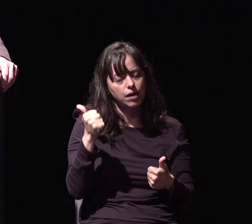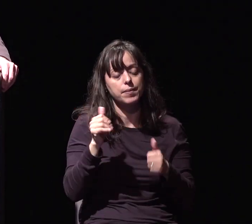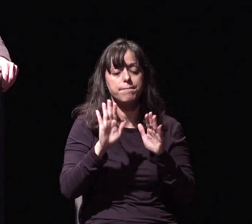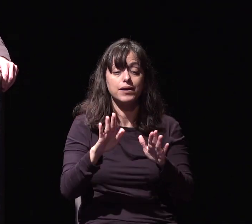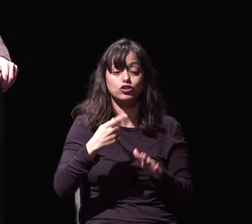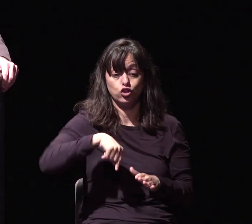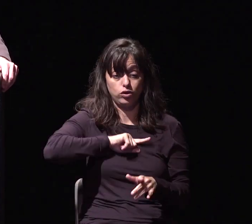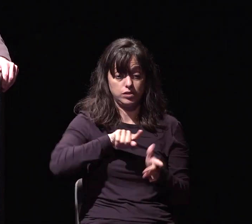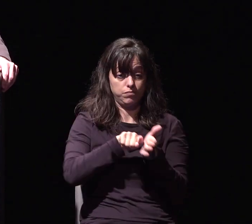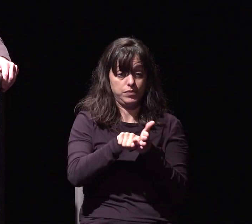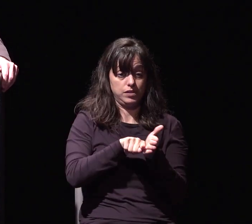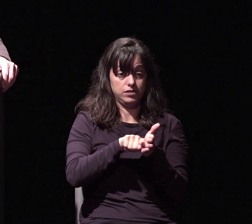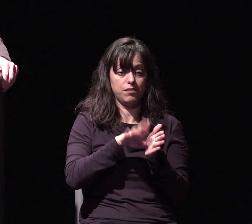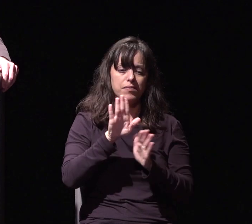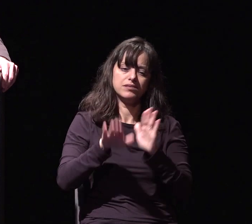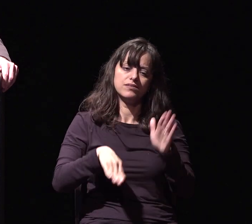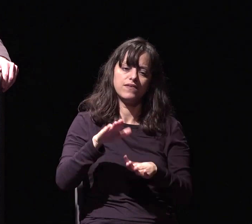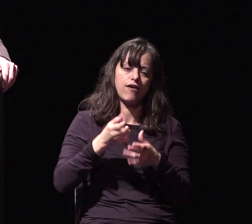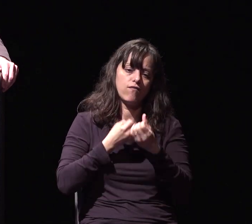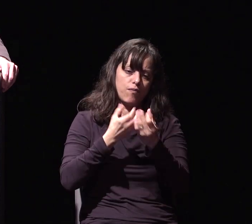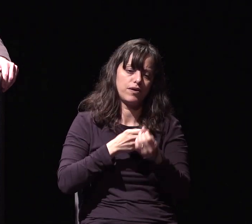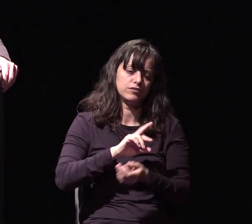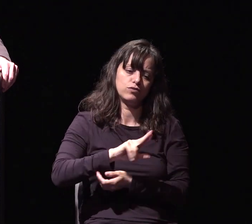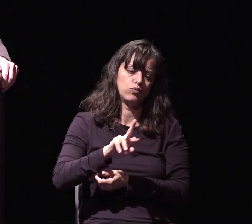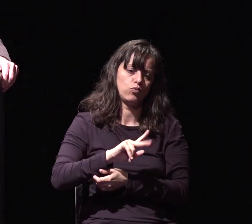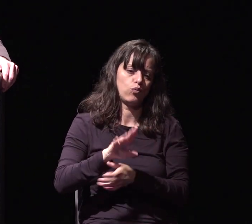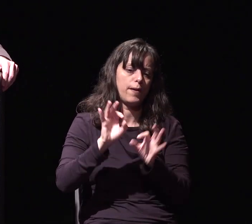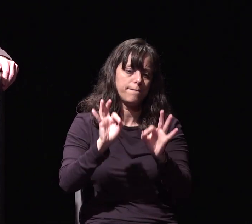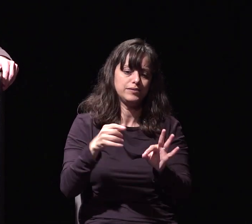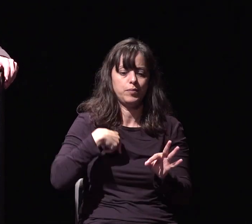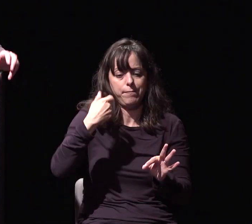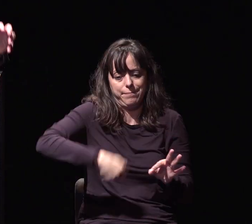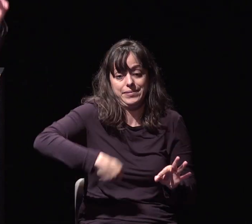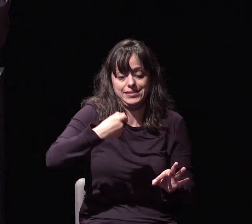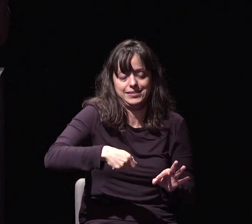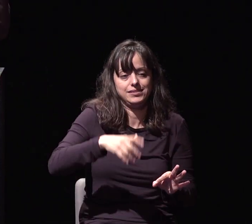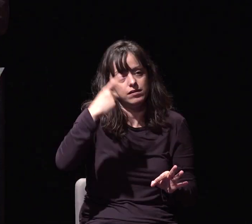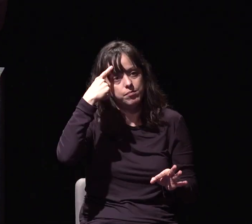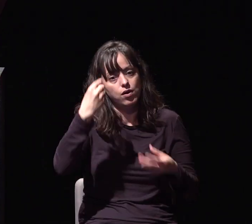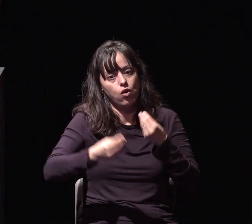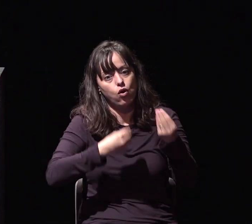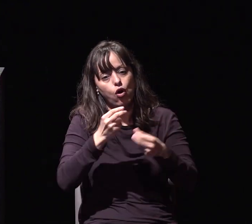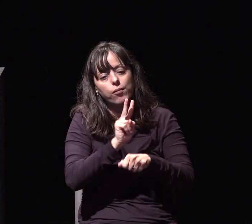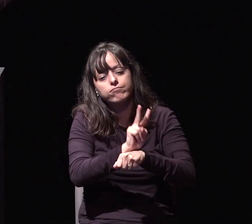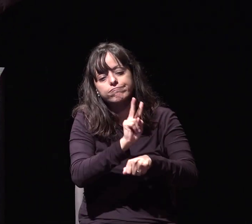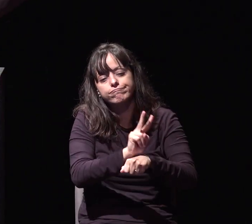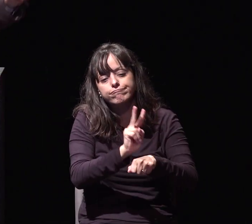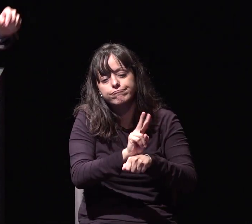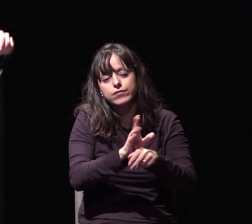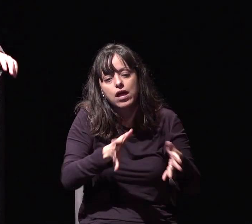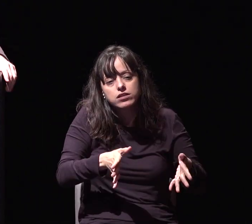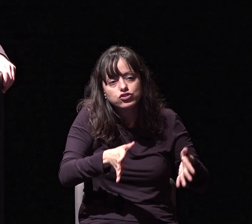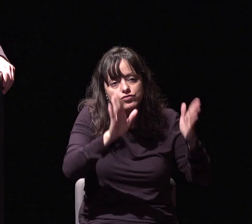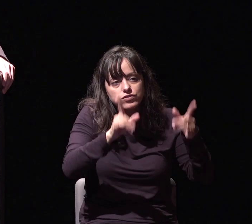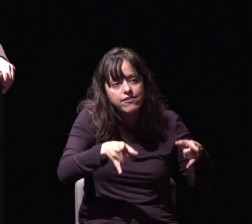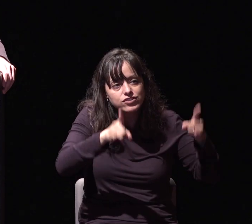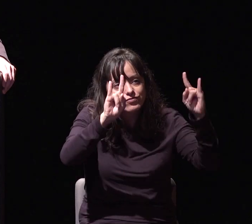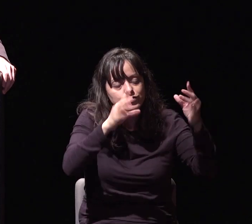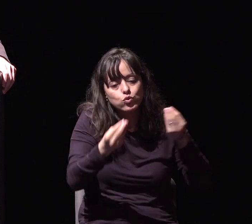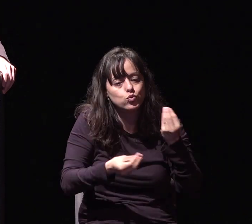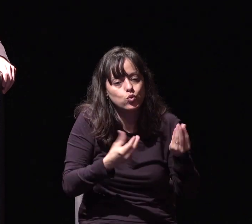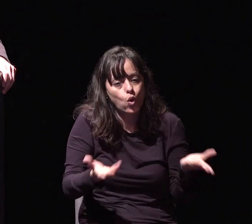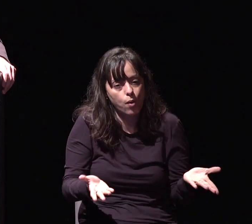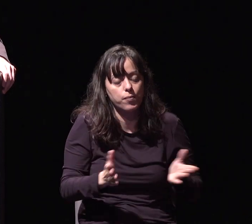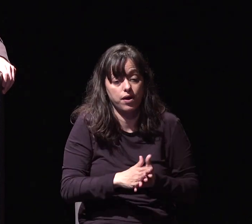mas que muitas vezes trazem informações que não são exatamente aquelas que a gente precisa pensando na preservação de um edifício. Né?